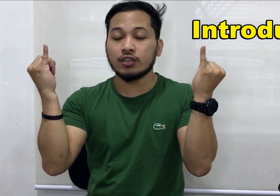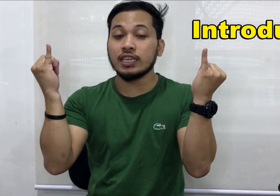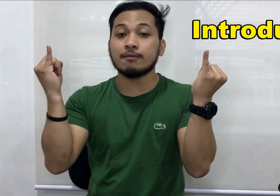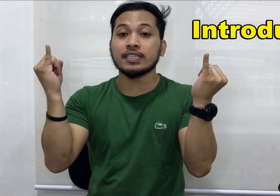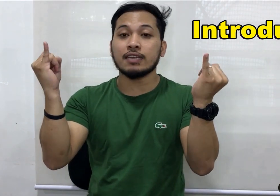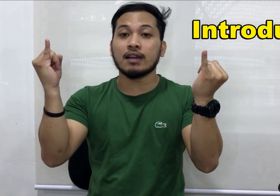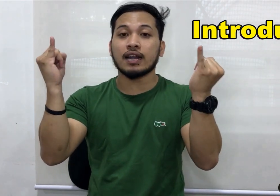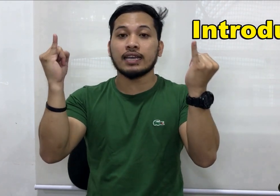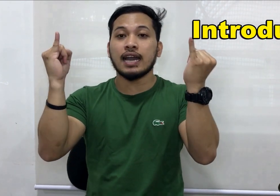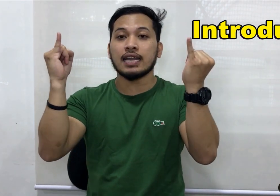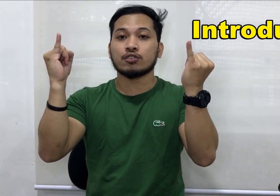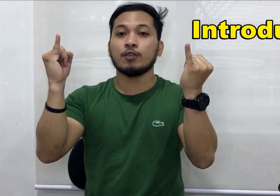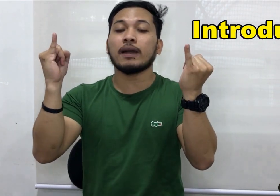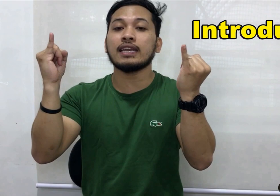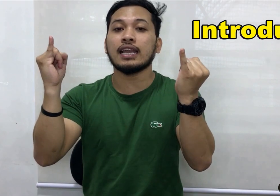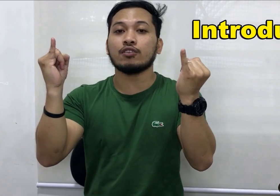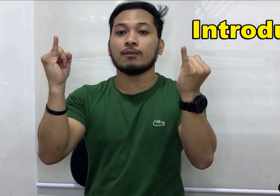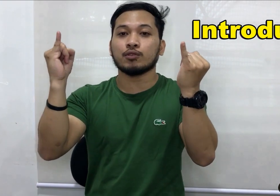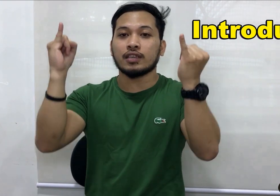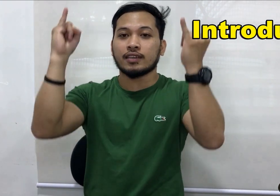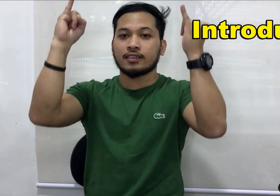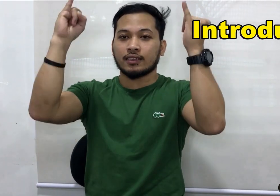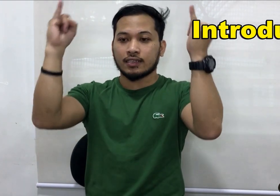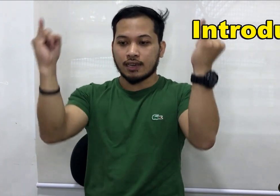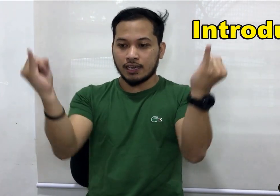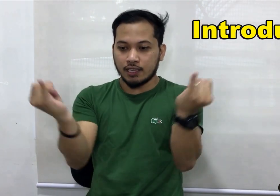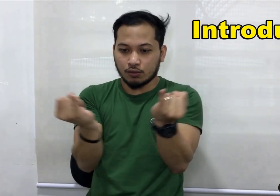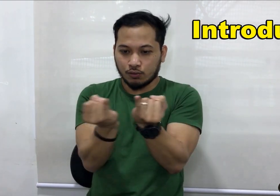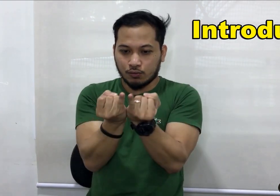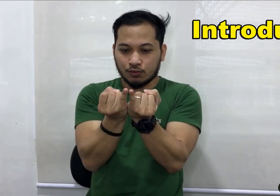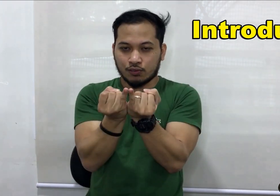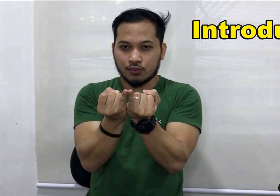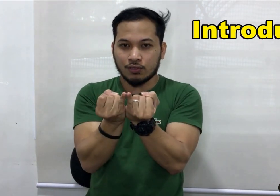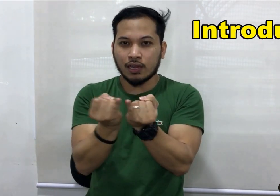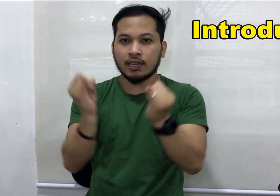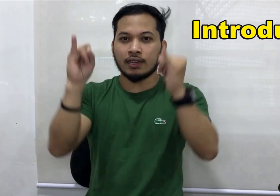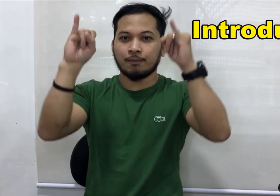So, hindi naman sila magkakilala. So, ipakilala nyo lang po sila sa isa't isa. Introduce. Ayan.